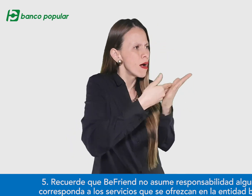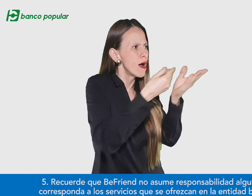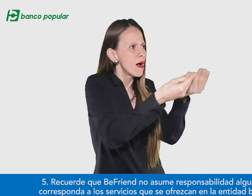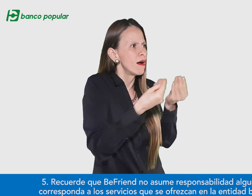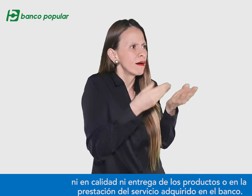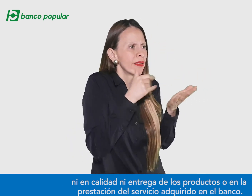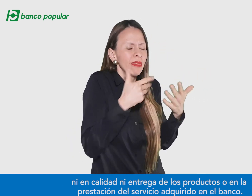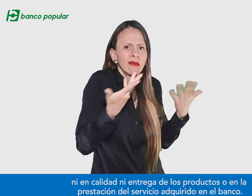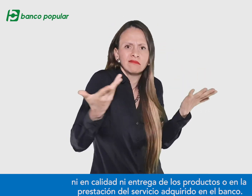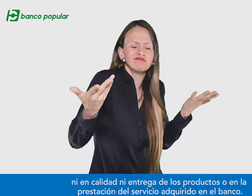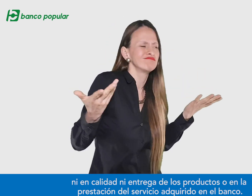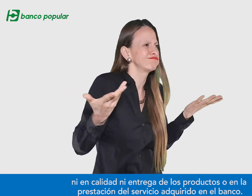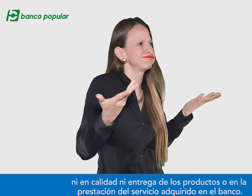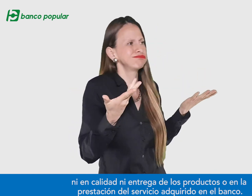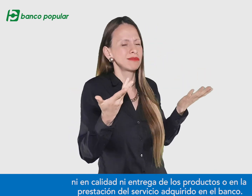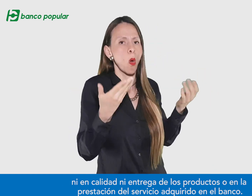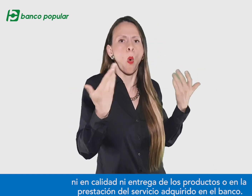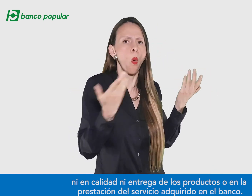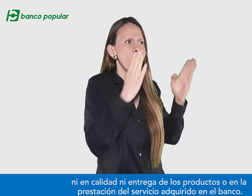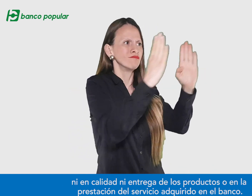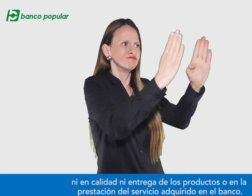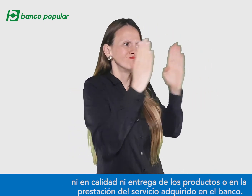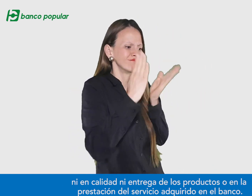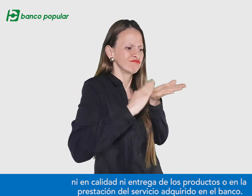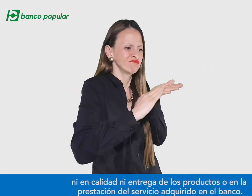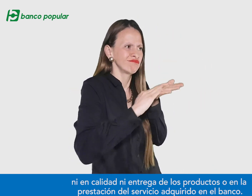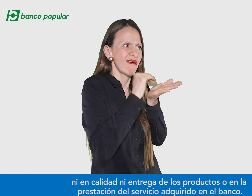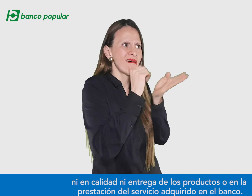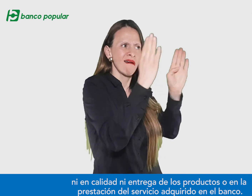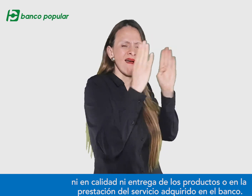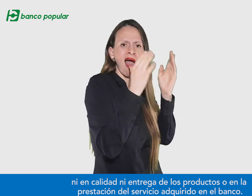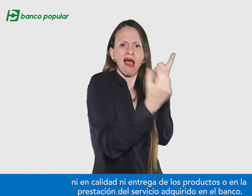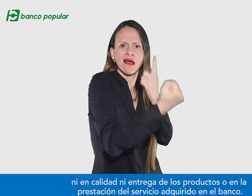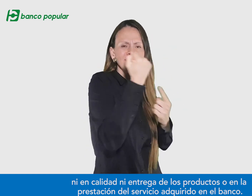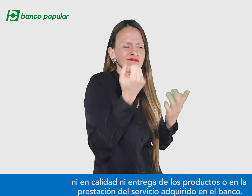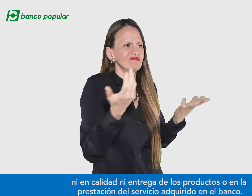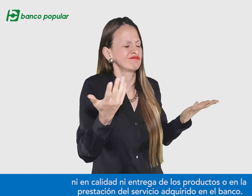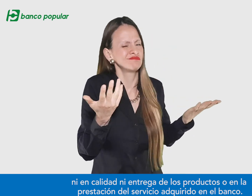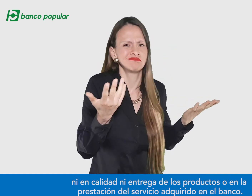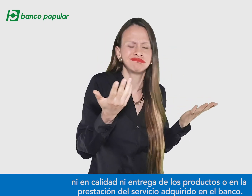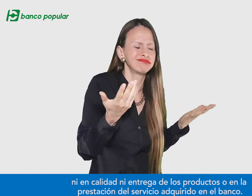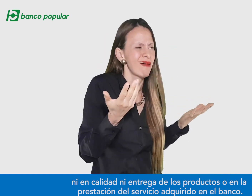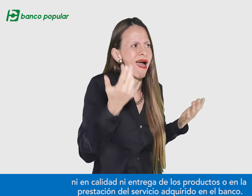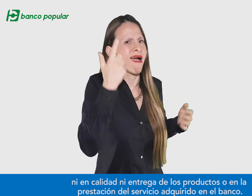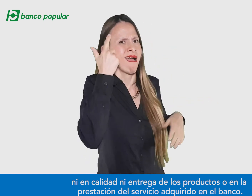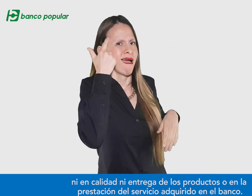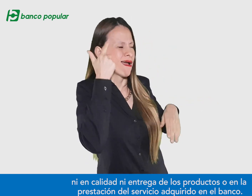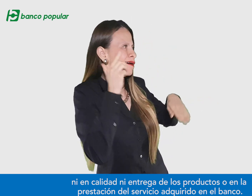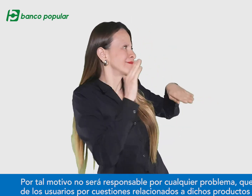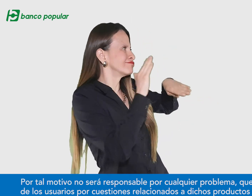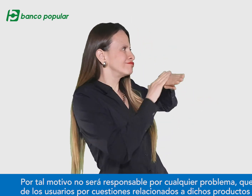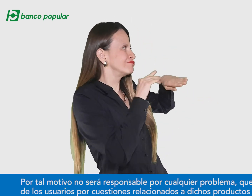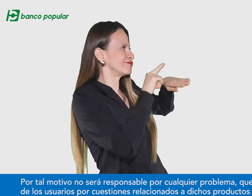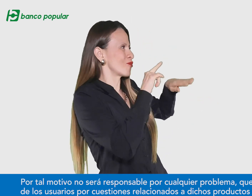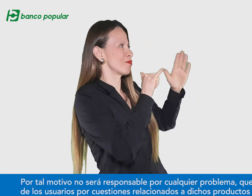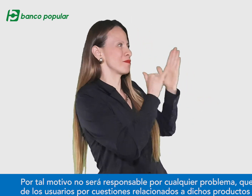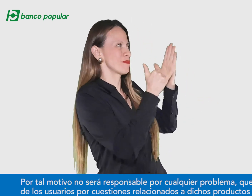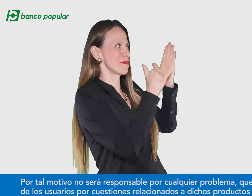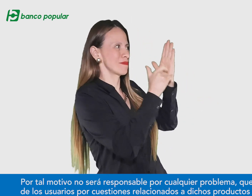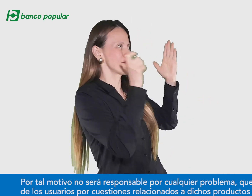bancaria, ni en calidad ni entrega de los productos o en la prestación del servicio adquirido en el banco. Por tal motivo, no